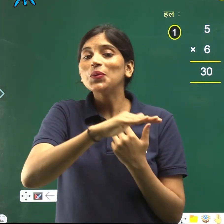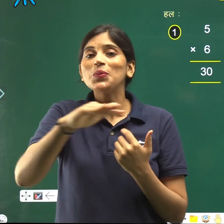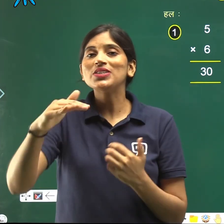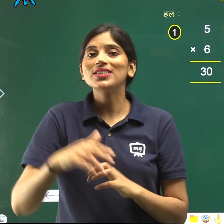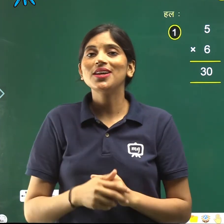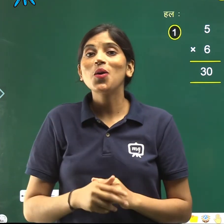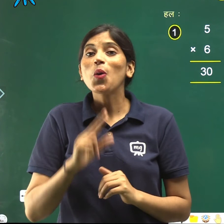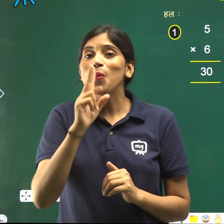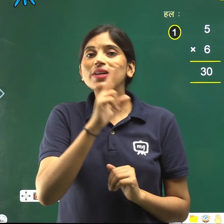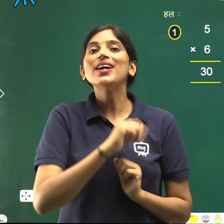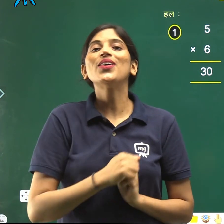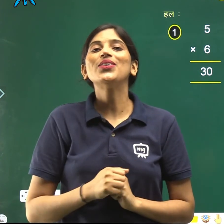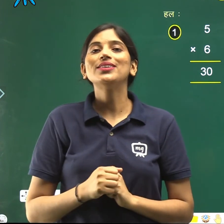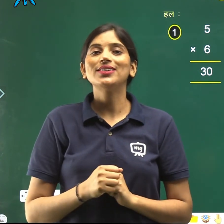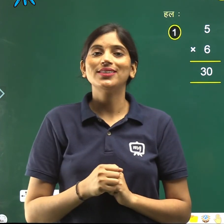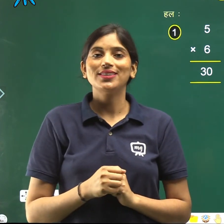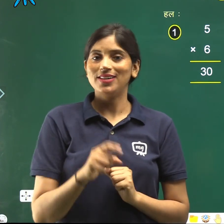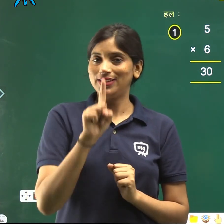बच्चों? बताओ।